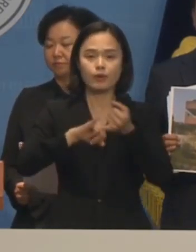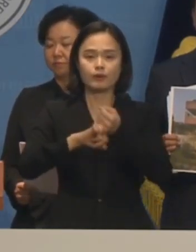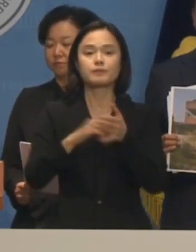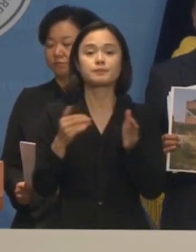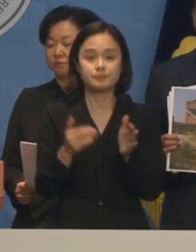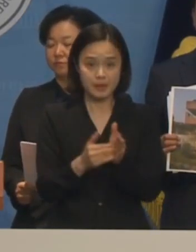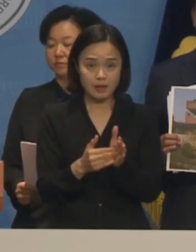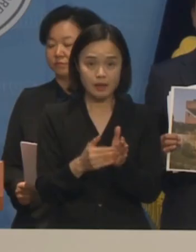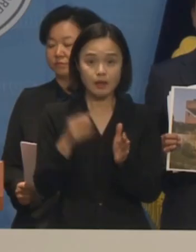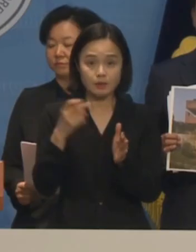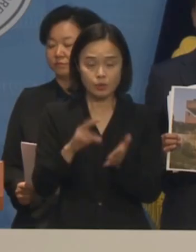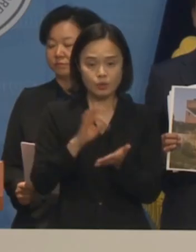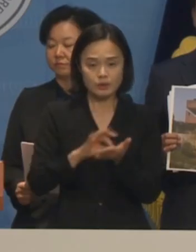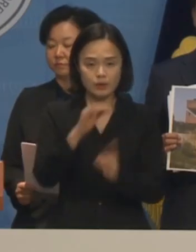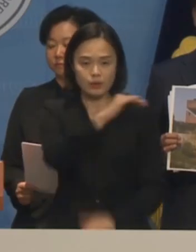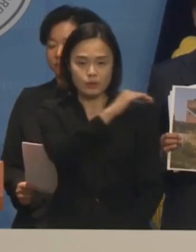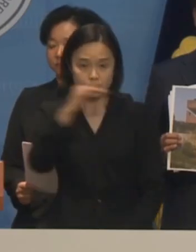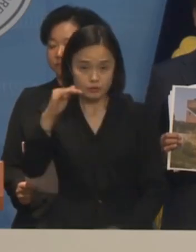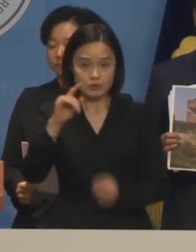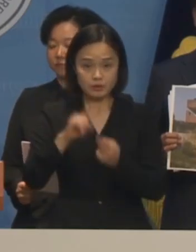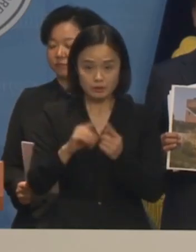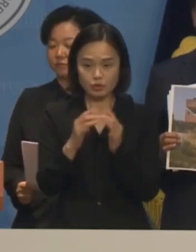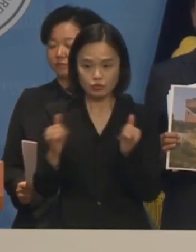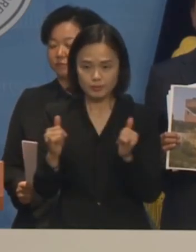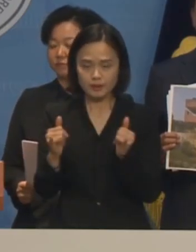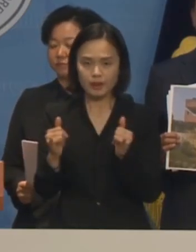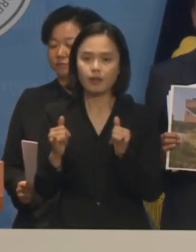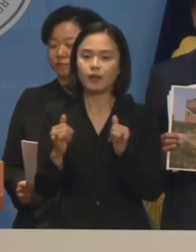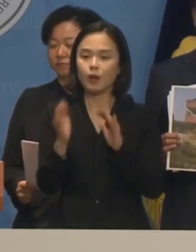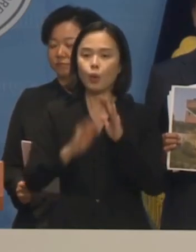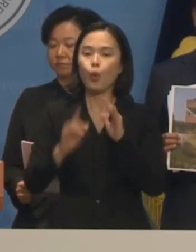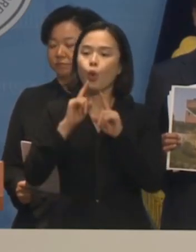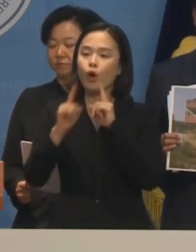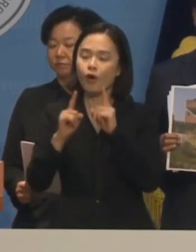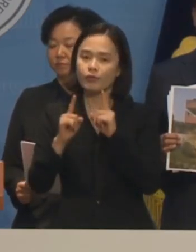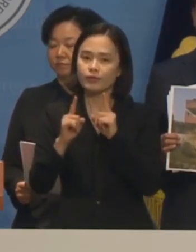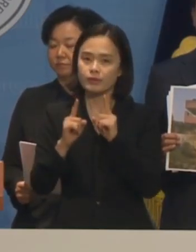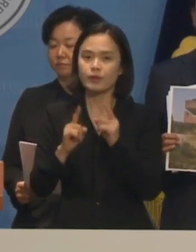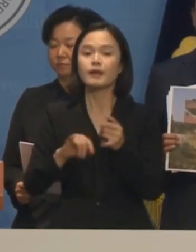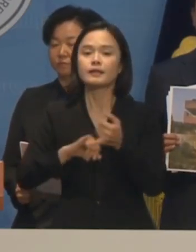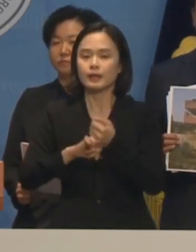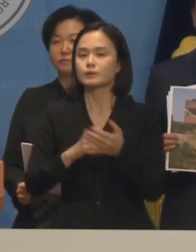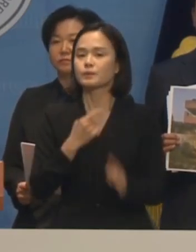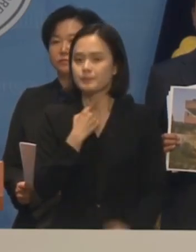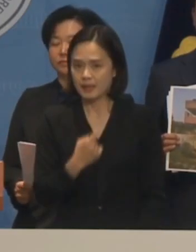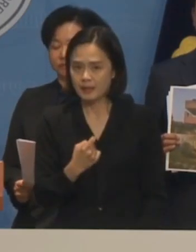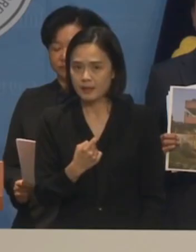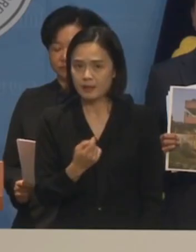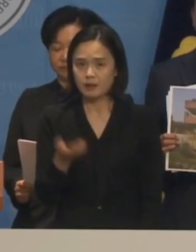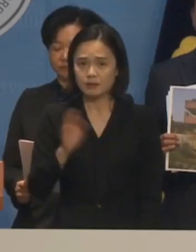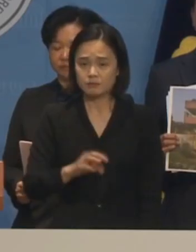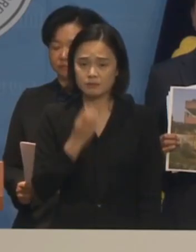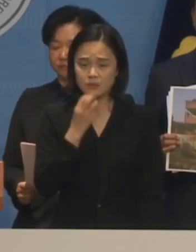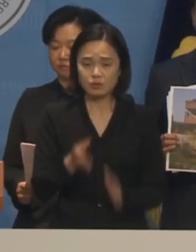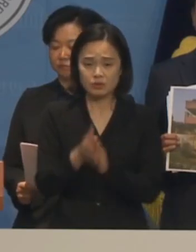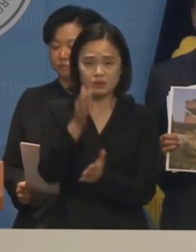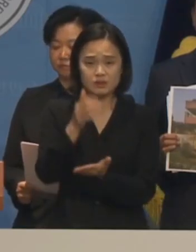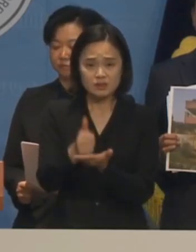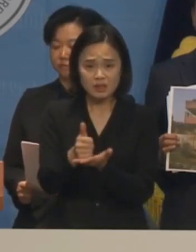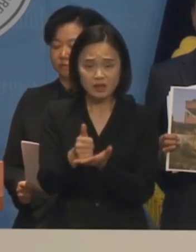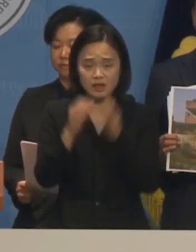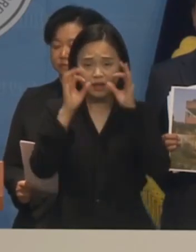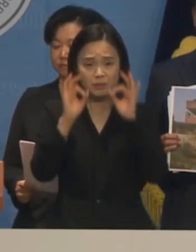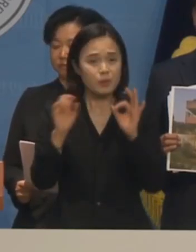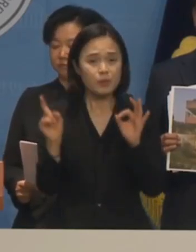제시를 국민께 공언했습니다. 그러나 서울시장의 호화공간 운영은 이러한 국정과제가